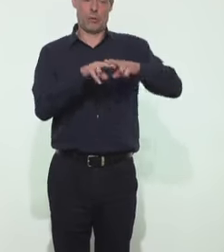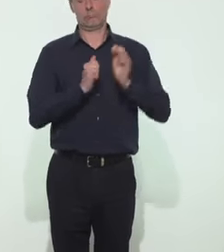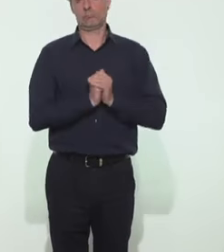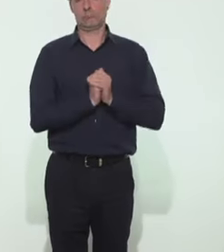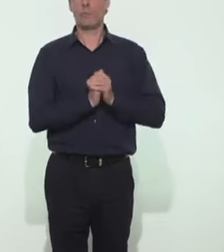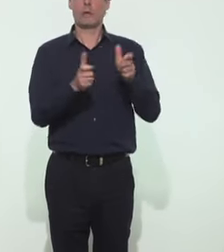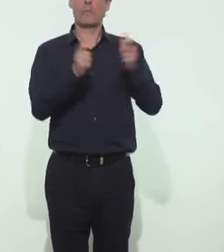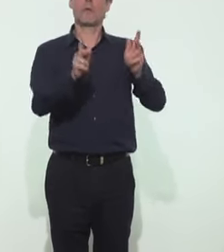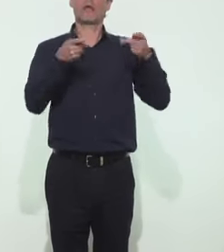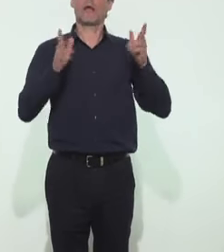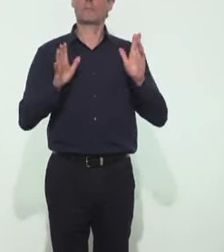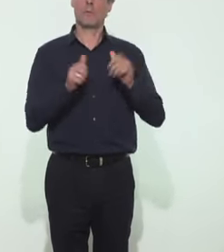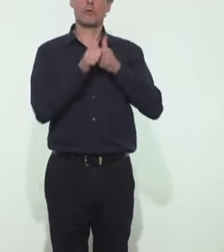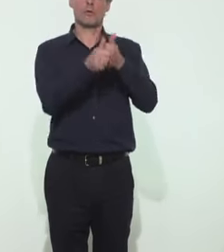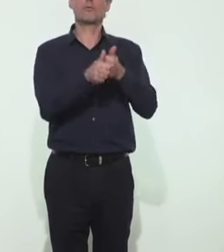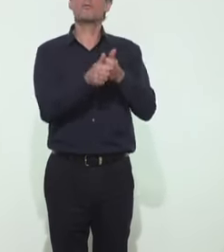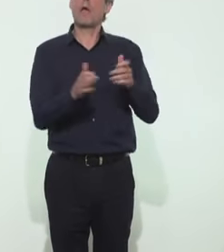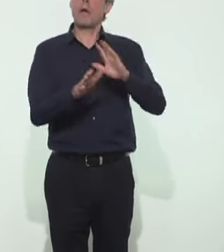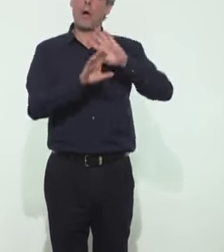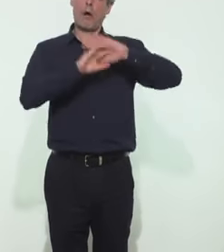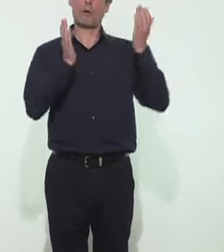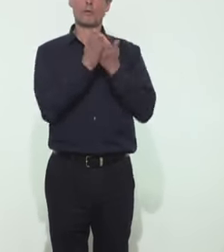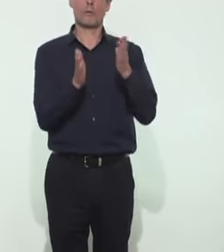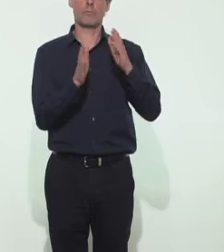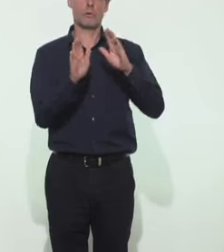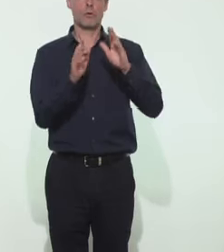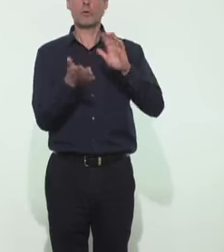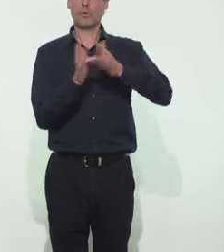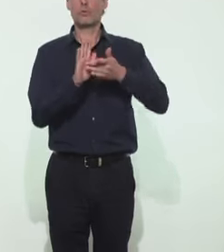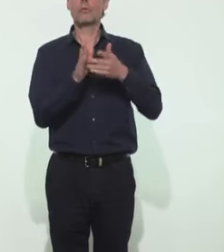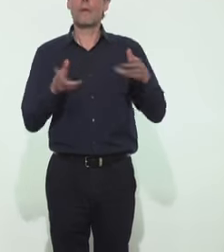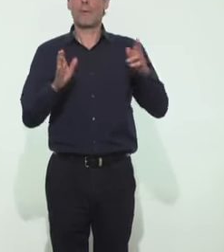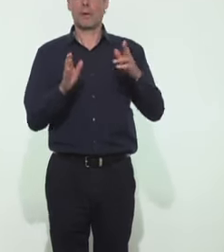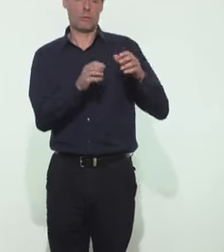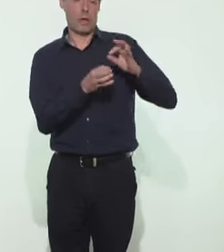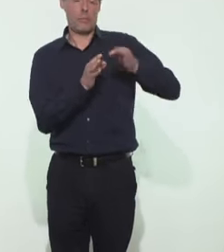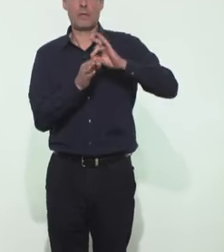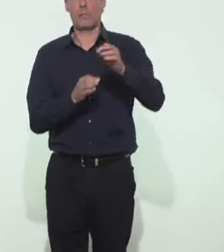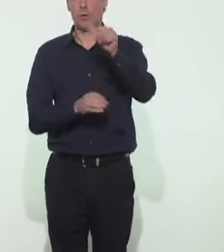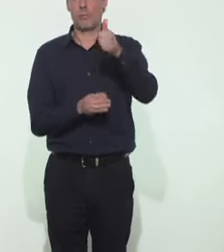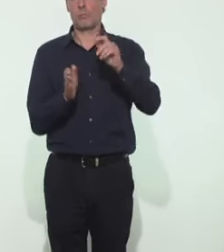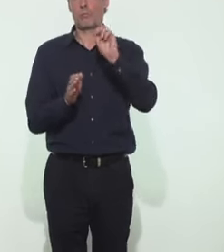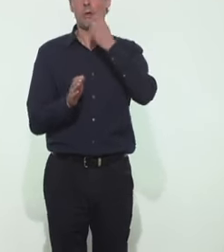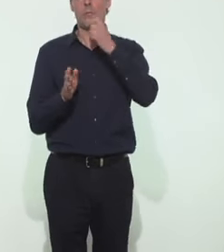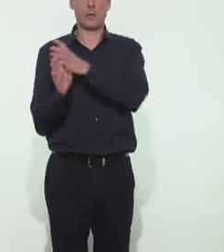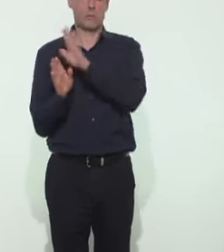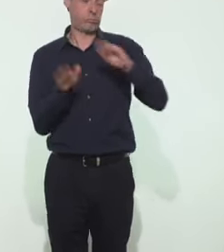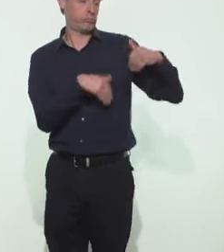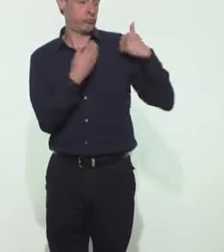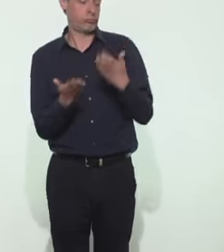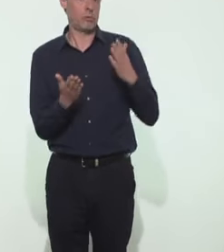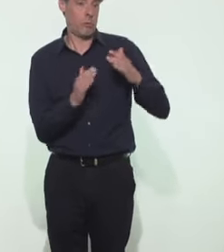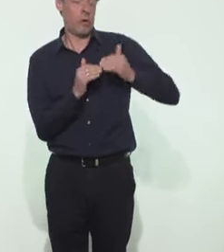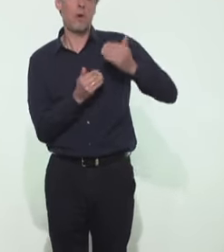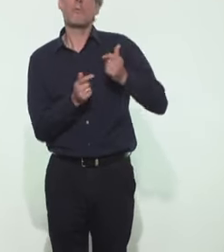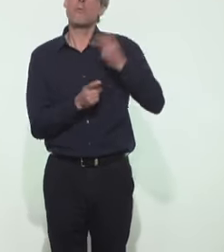rappelle que ces décès correspondent à l'ensemble des déclarations des établissements sur toute la période de l'épidémie depuis le 1er mars donc de plus